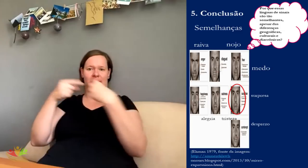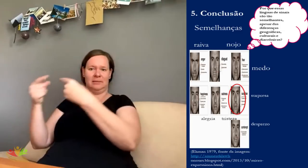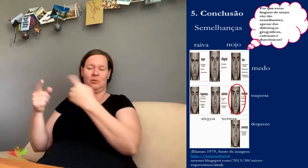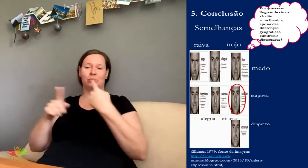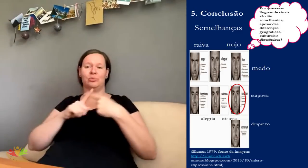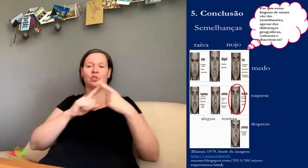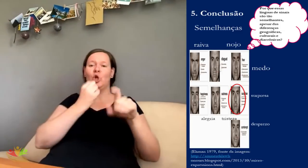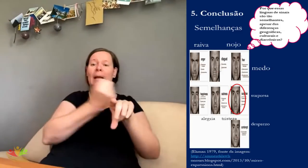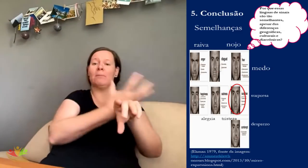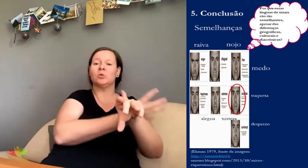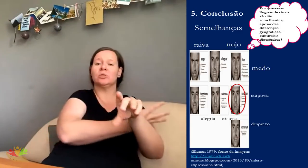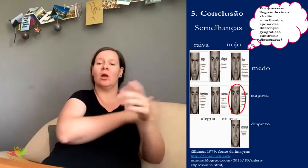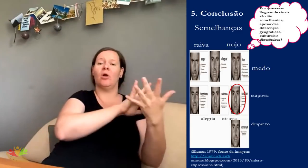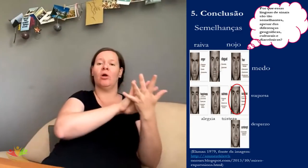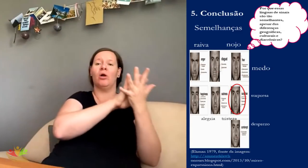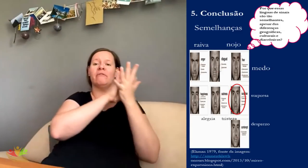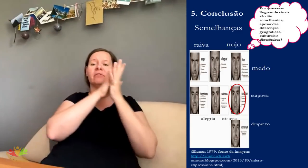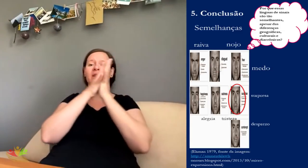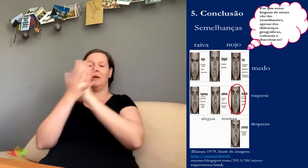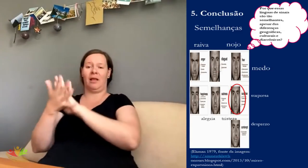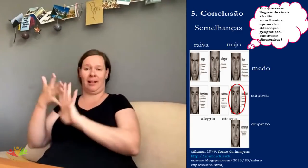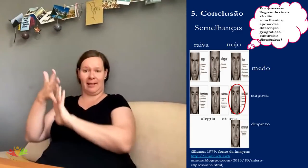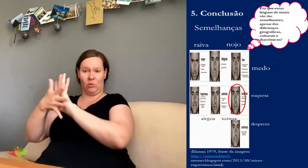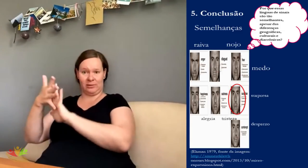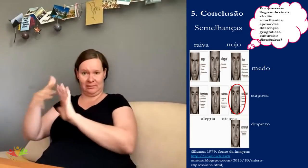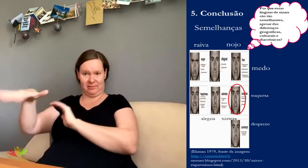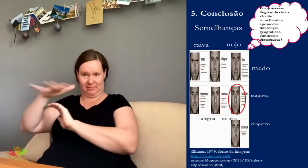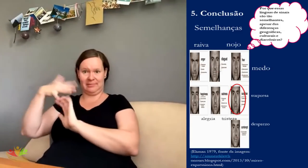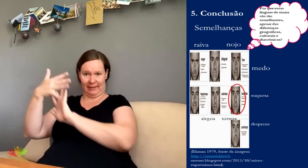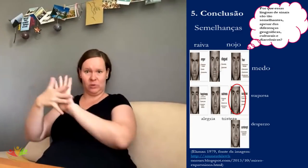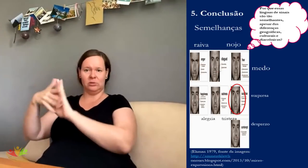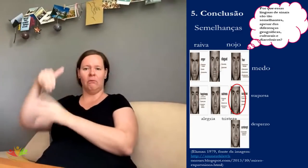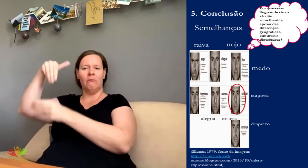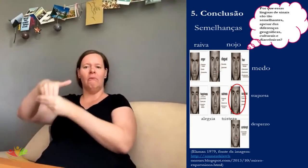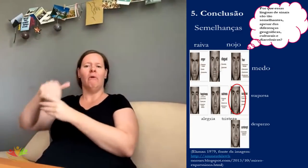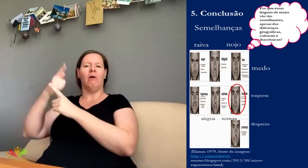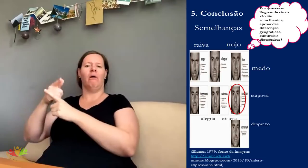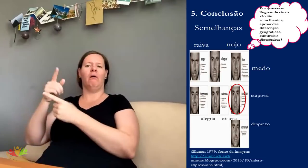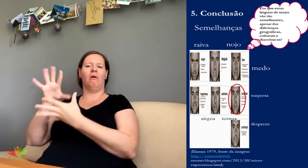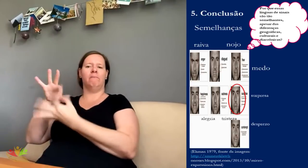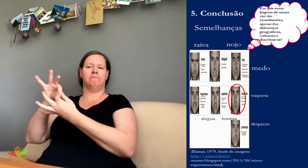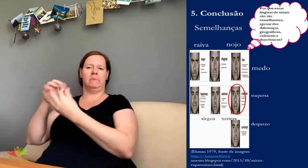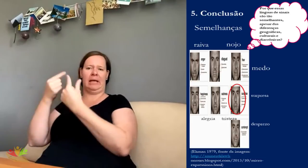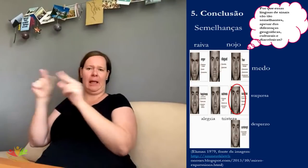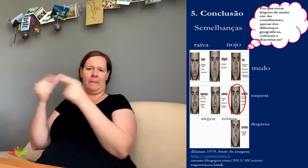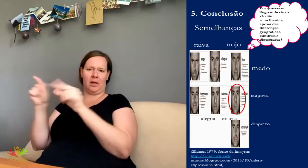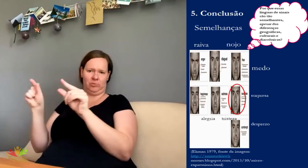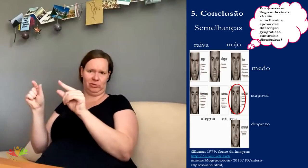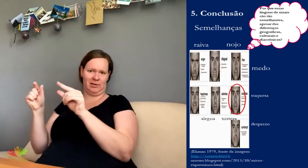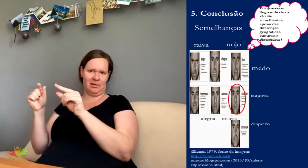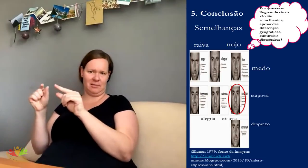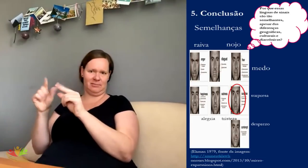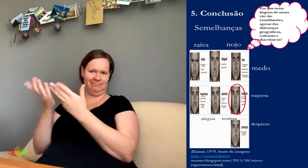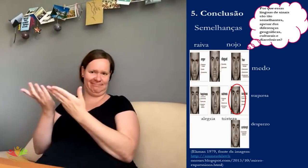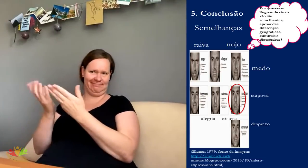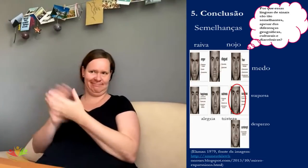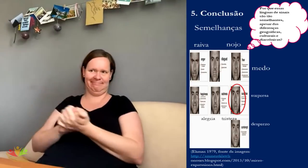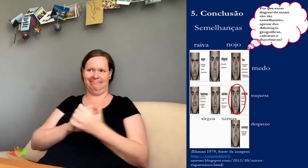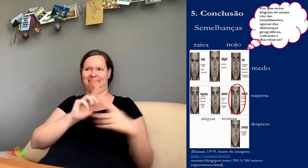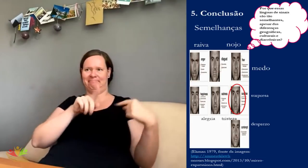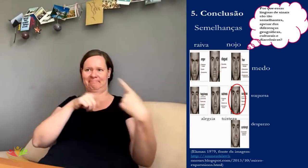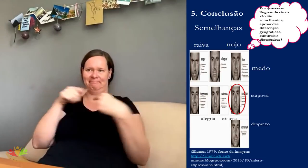mesmas marcas não manuais. Então, isso está dentro de um processo que gramaticaliza